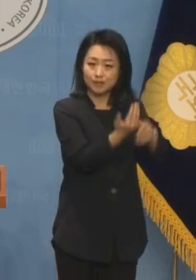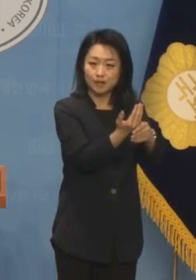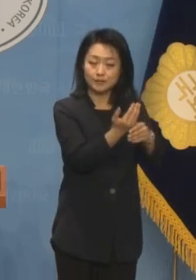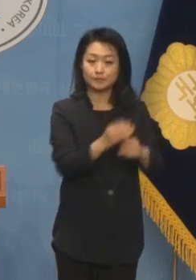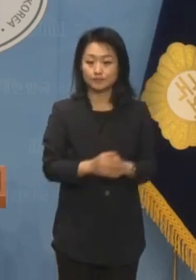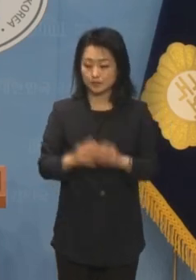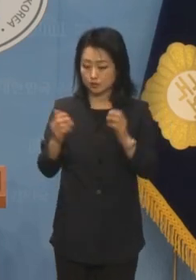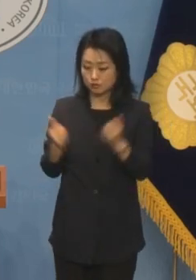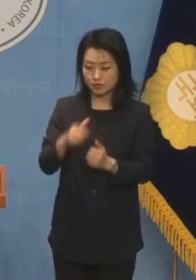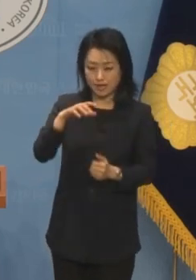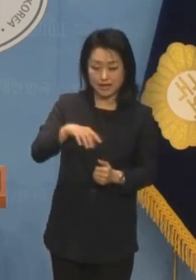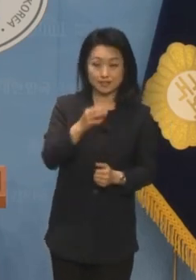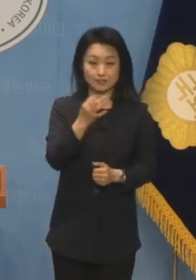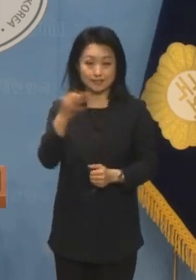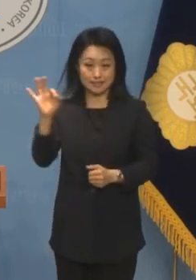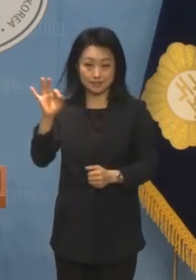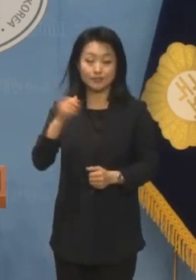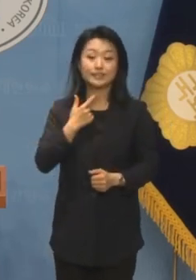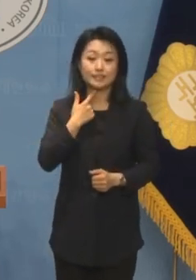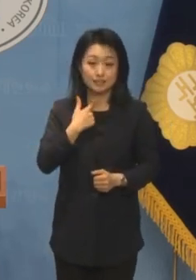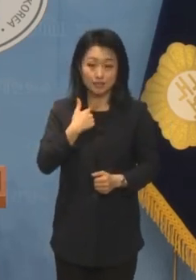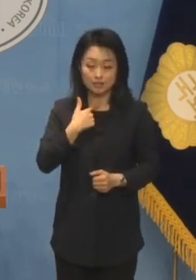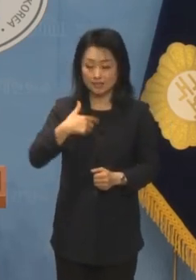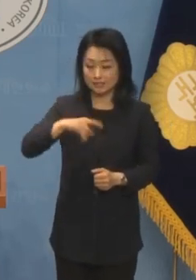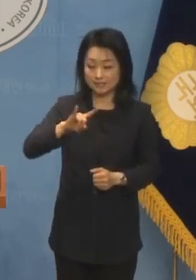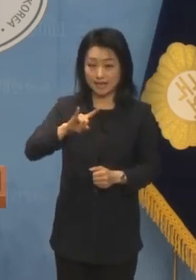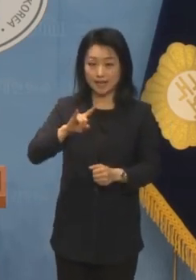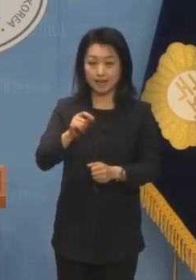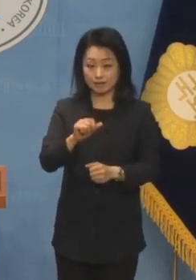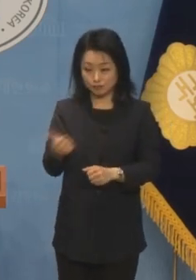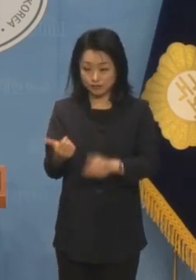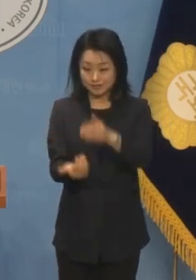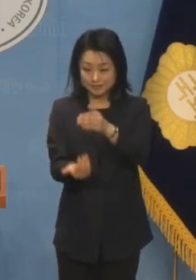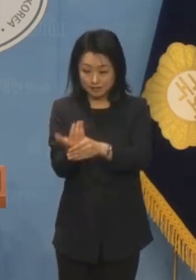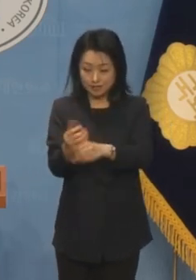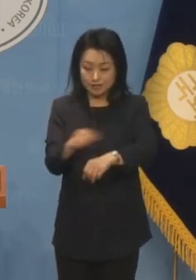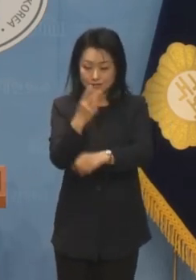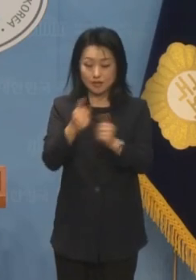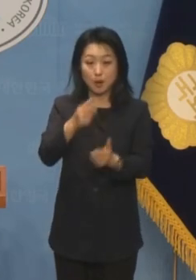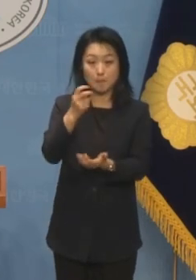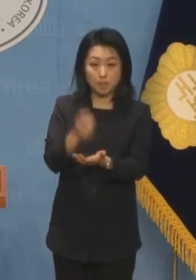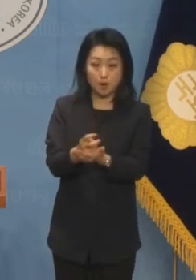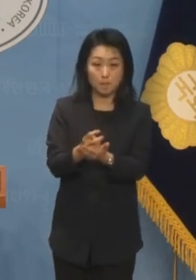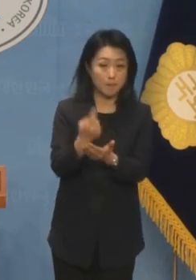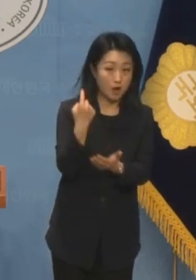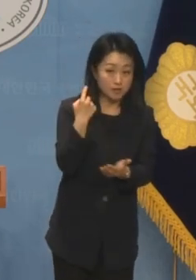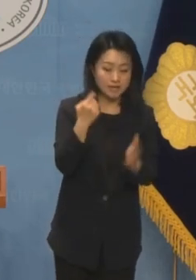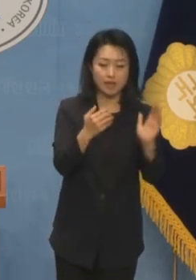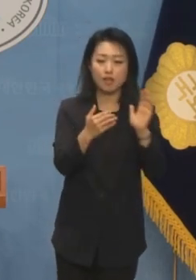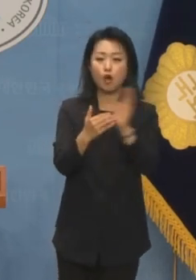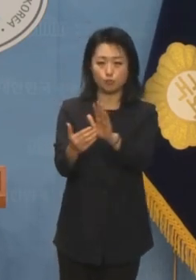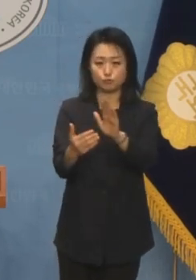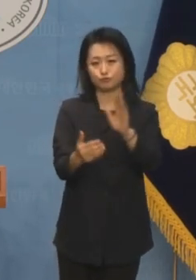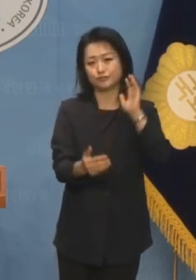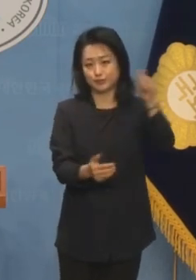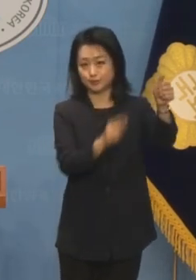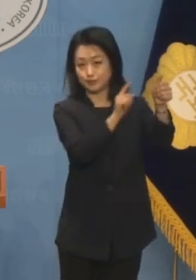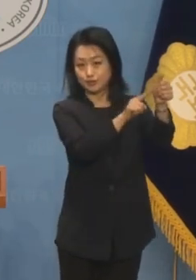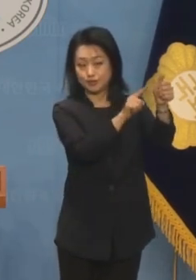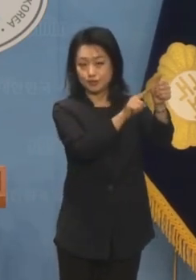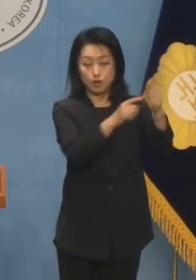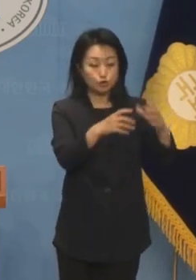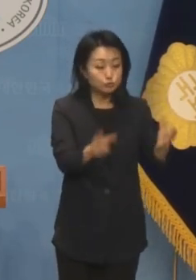국회가 압도적인 찬성으로 통과시킨 최혜병 특검법에 대해 어제 거부권을 행사했습니다.